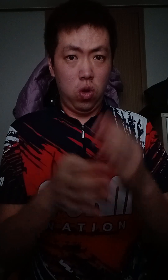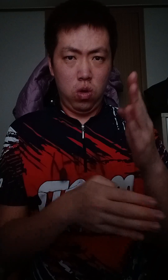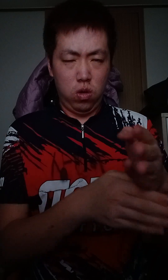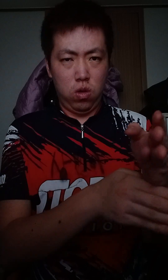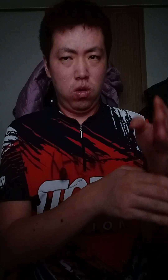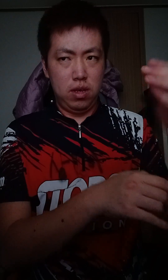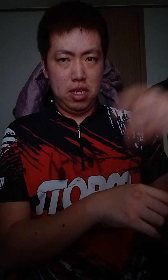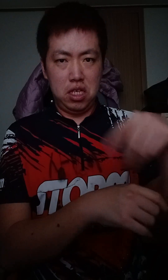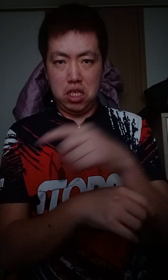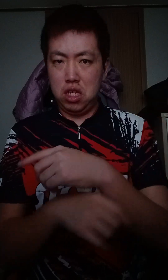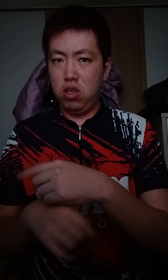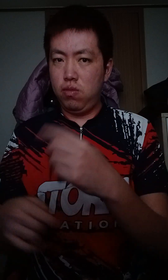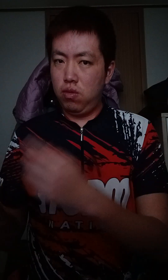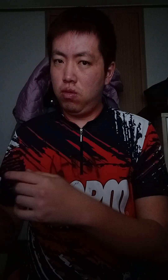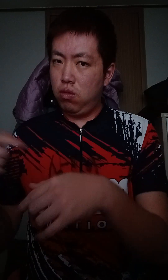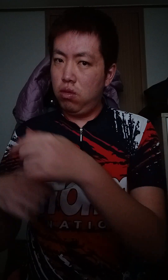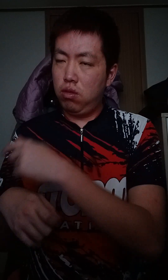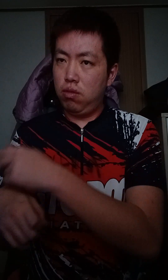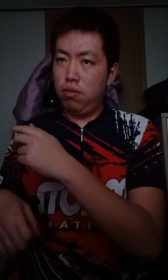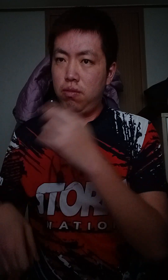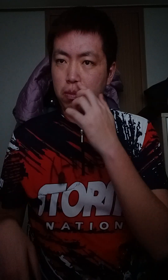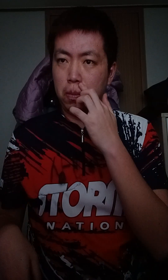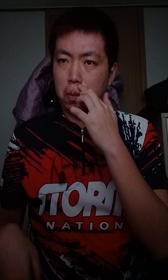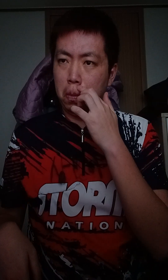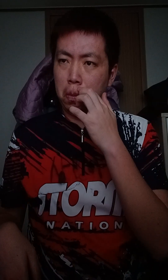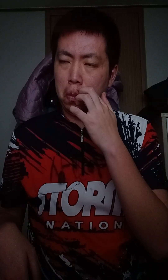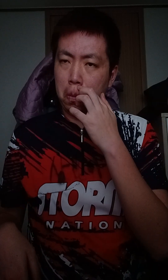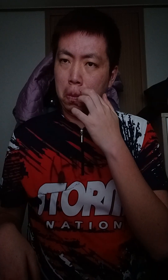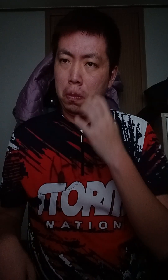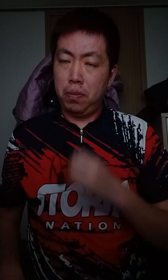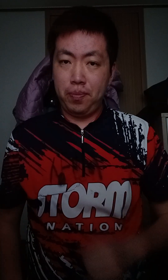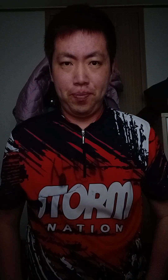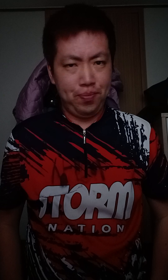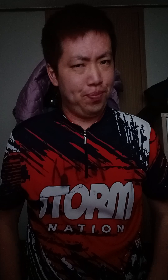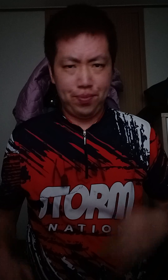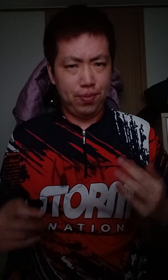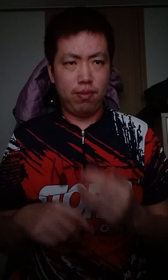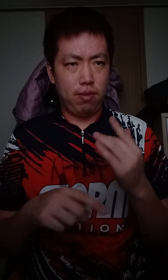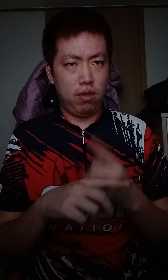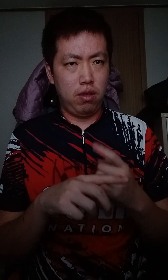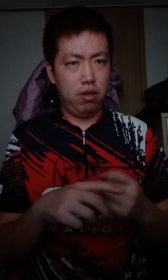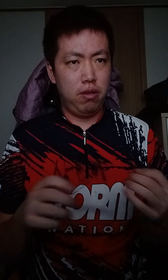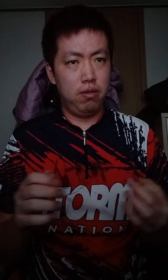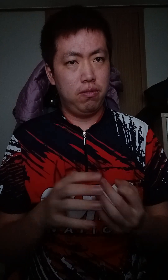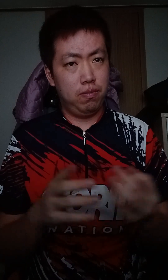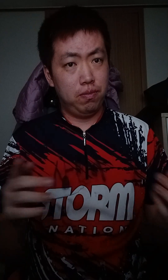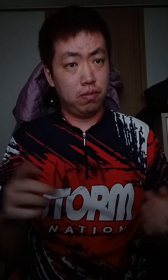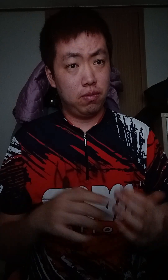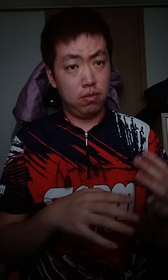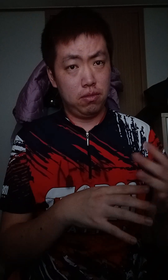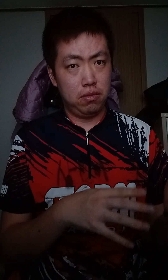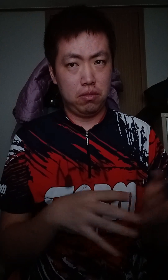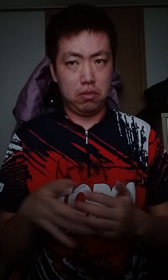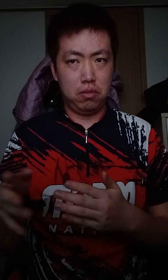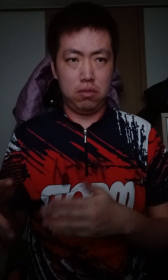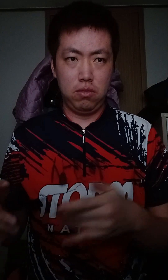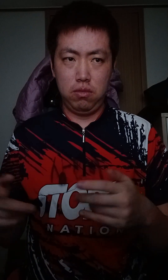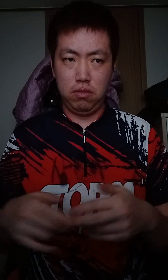거리에서 의문의 역주행을 한 겁니다. 거기 그 차가 갈 일이 없어요. 아침에 청진철 차가 왜 어디가 있는지 그걸